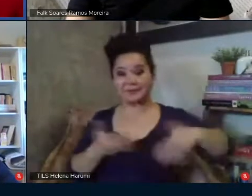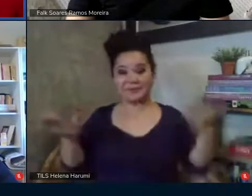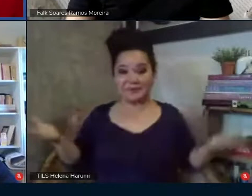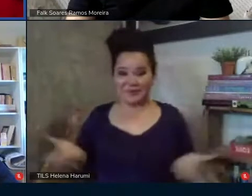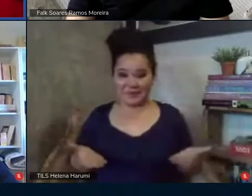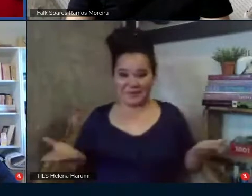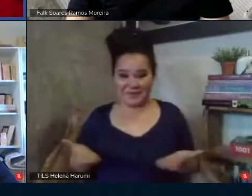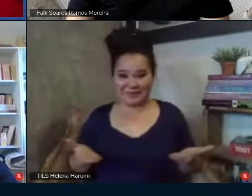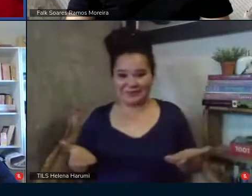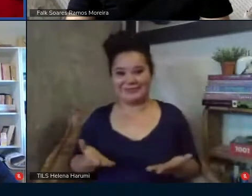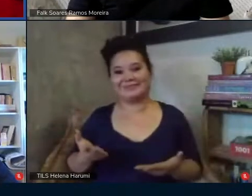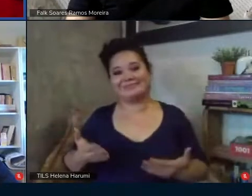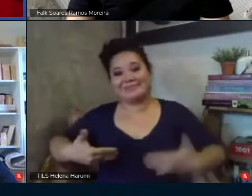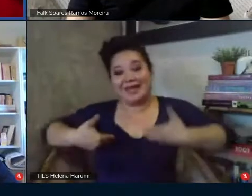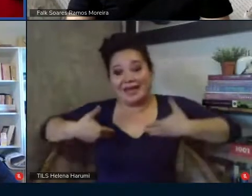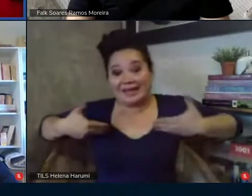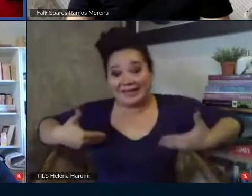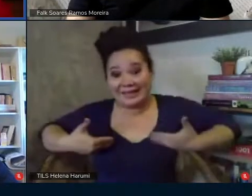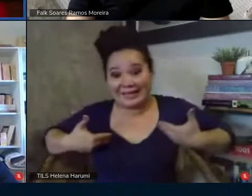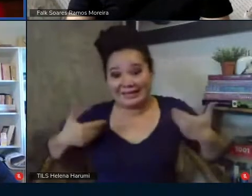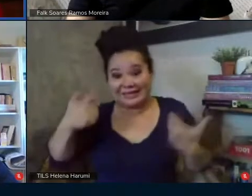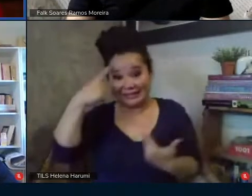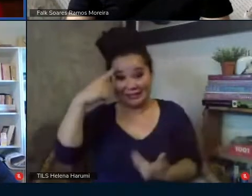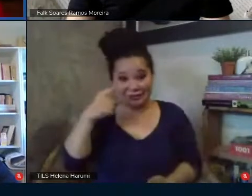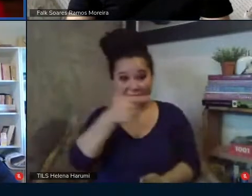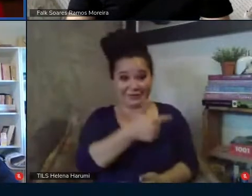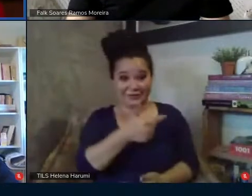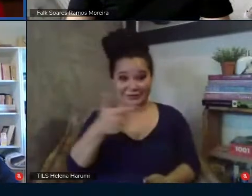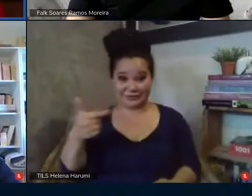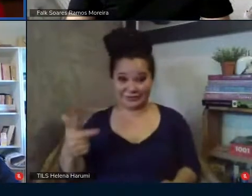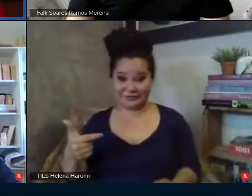que nós estamos entregando um panetone